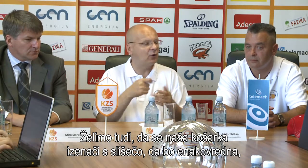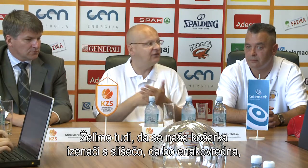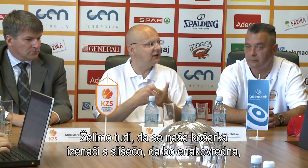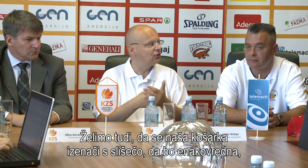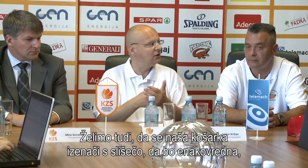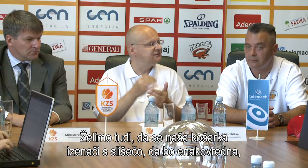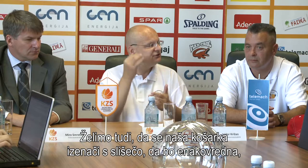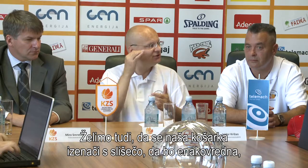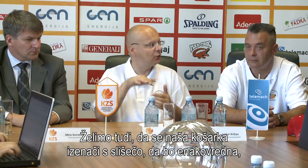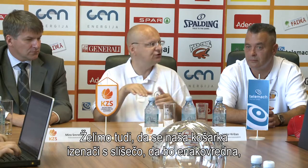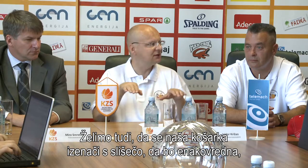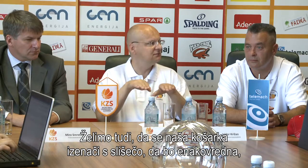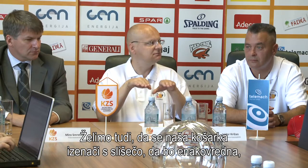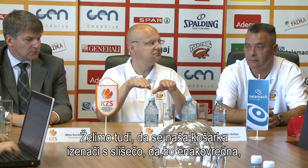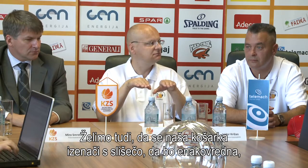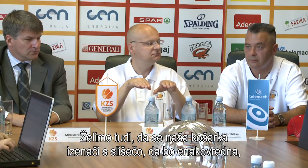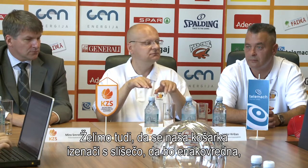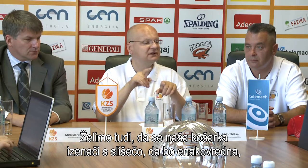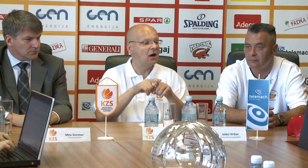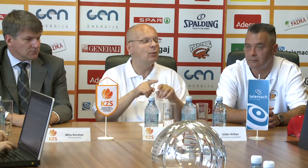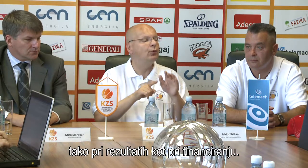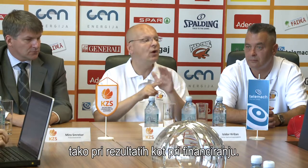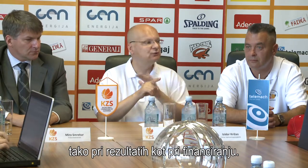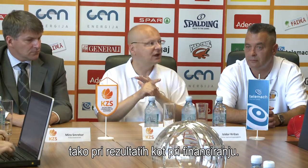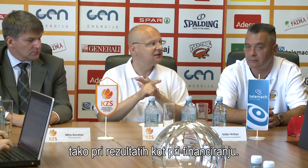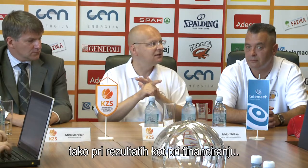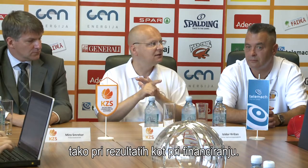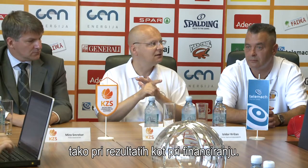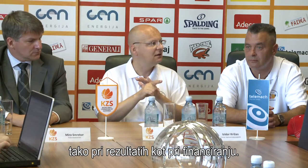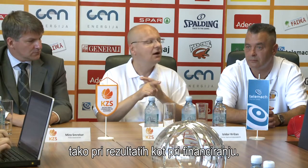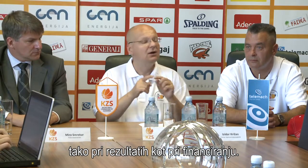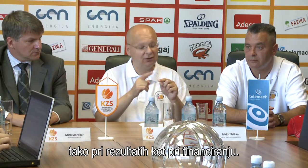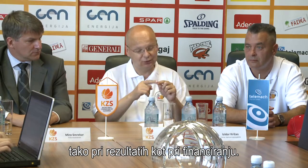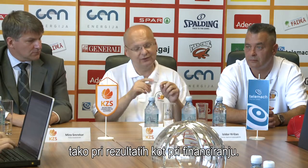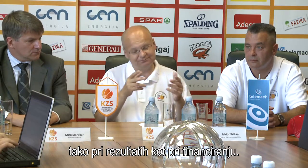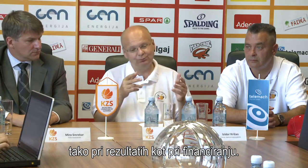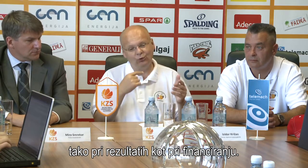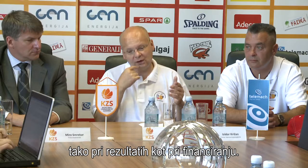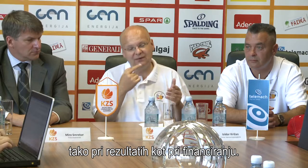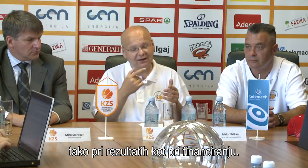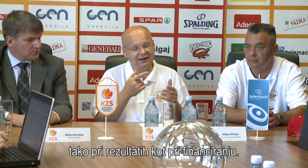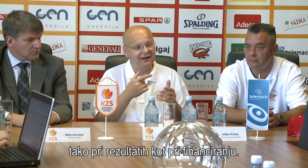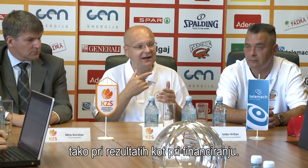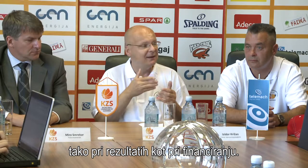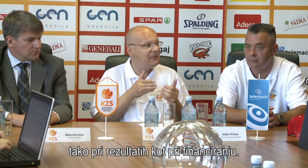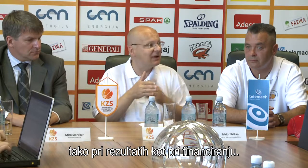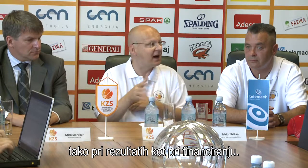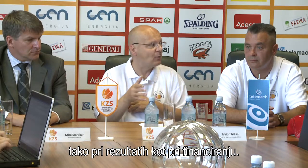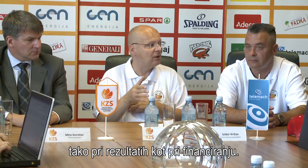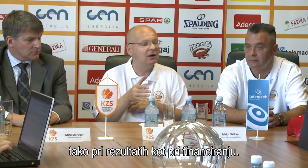kot enako vredna s slišečo košarko. Tako po rezultatih in tudi, moram povedati,